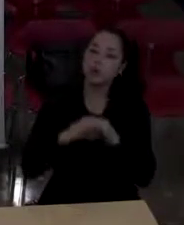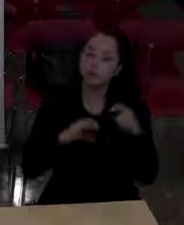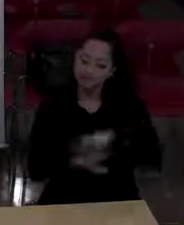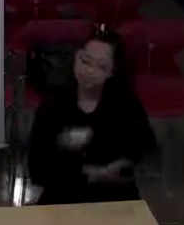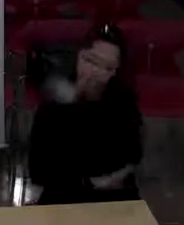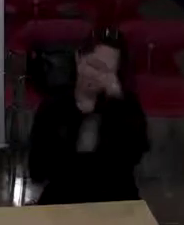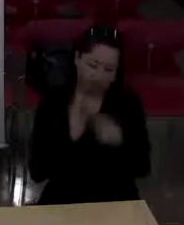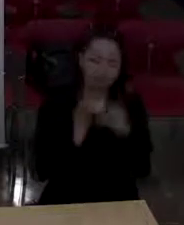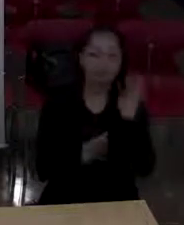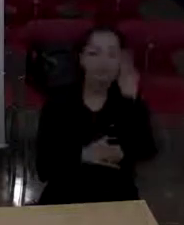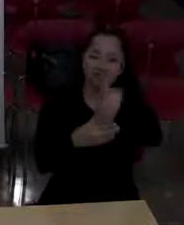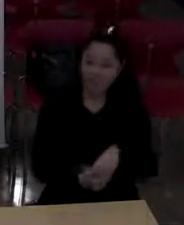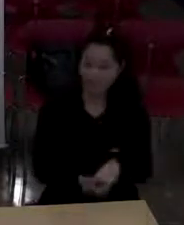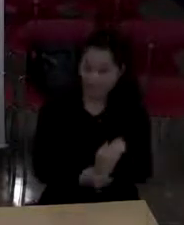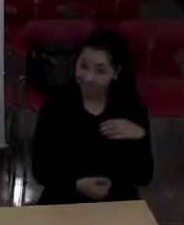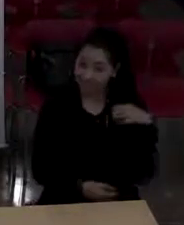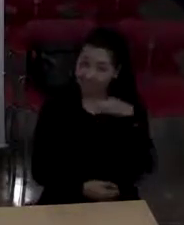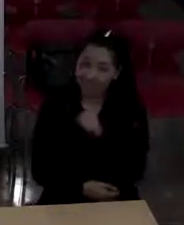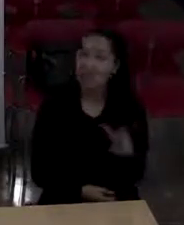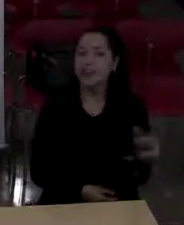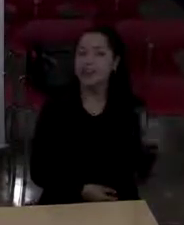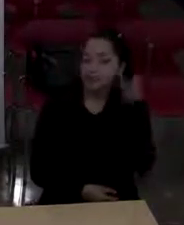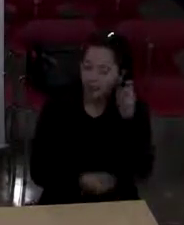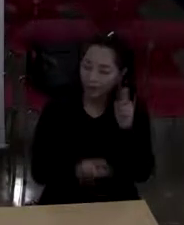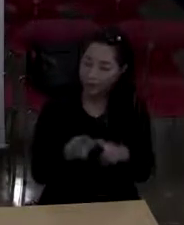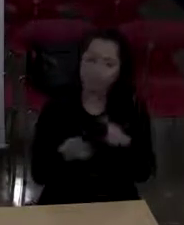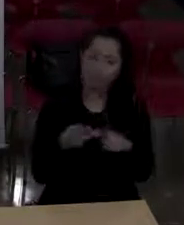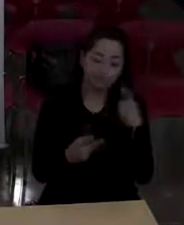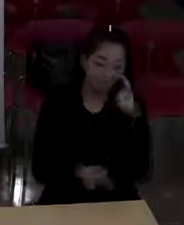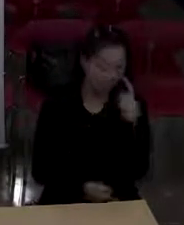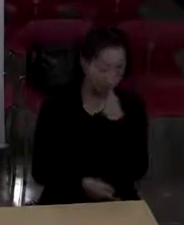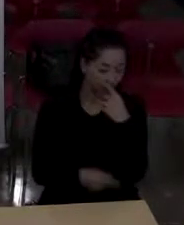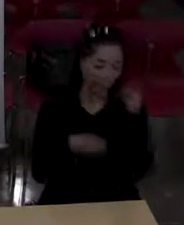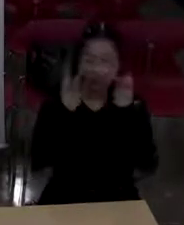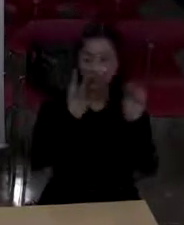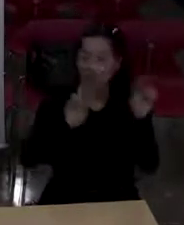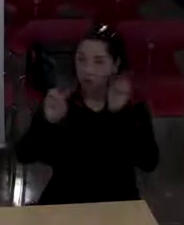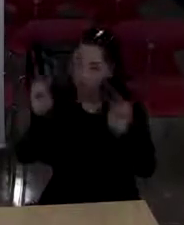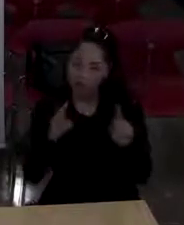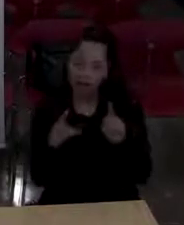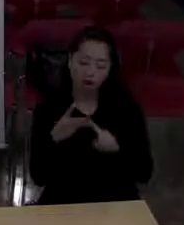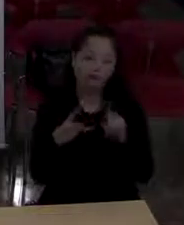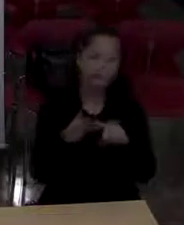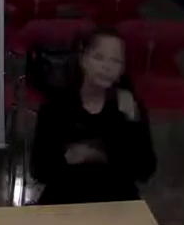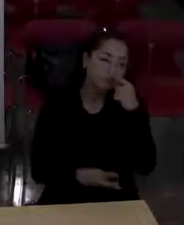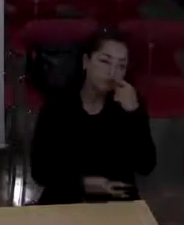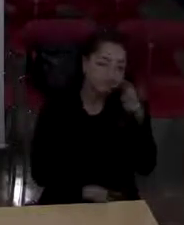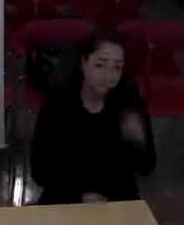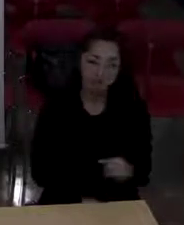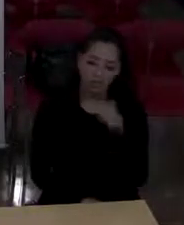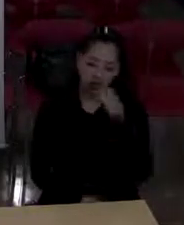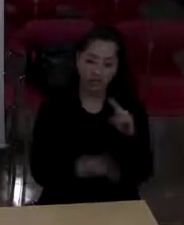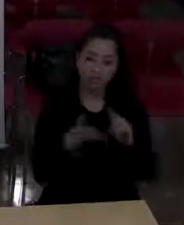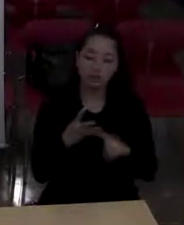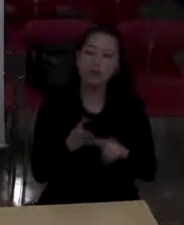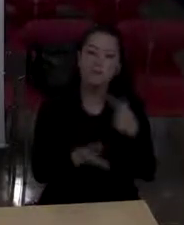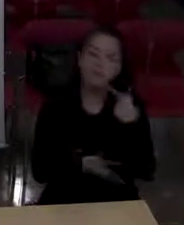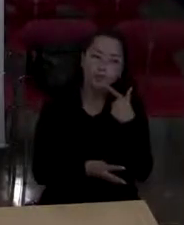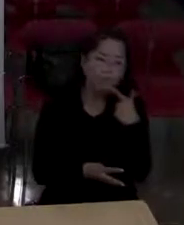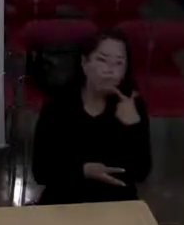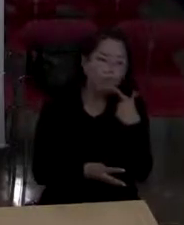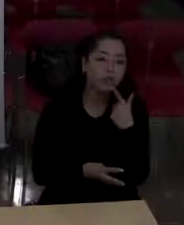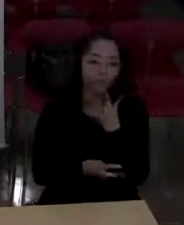todos los sentidos. En este momento pues el auditivo, pero está acompañado el olfato, el gusto, el tacto y lo que hemos venido repitiendo